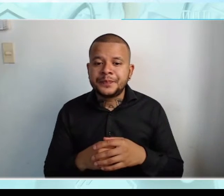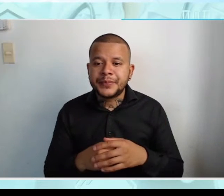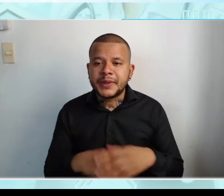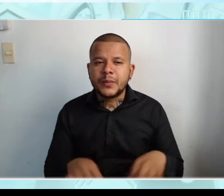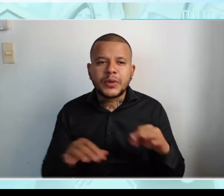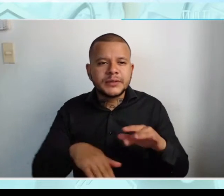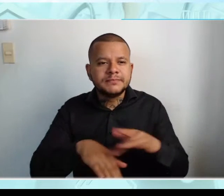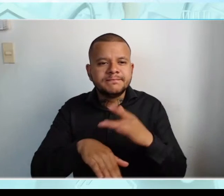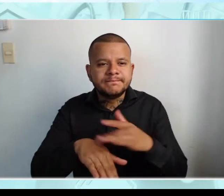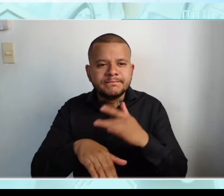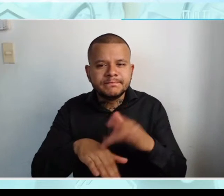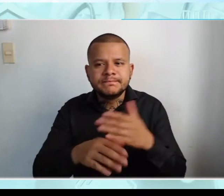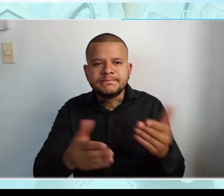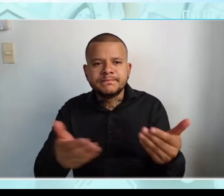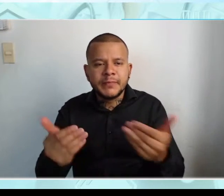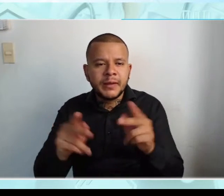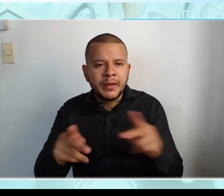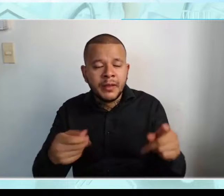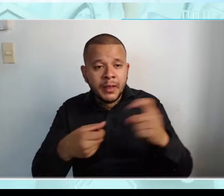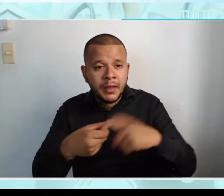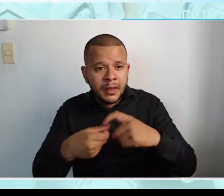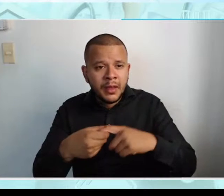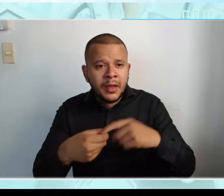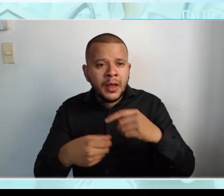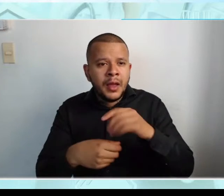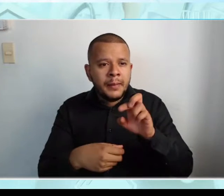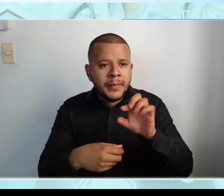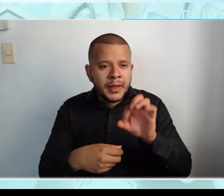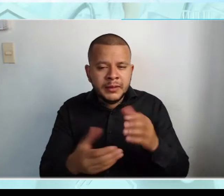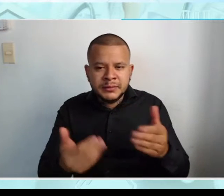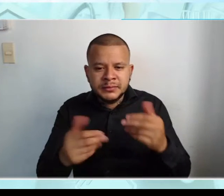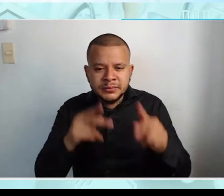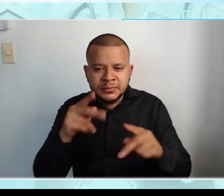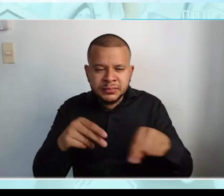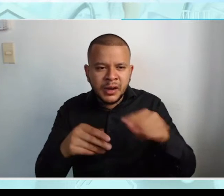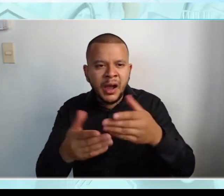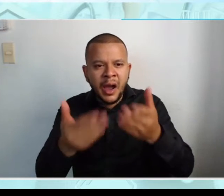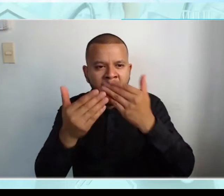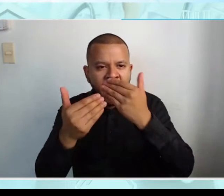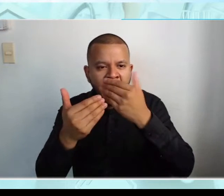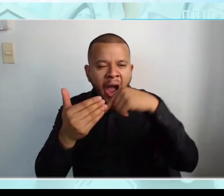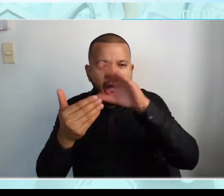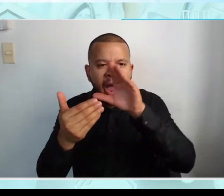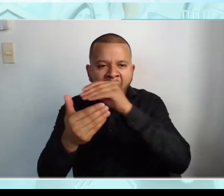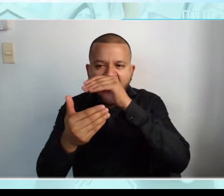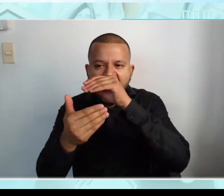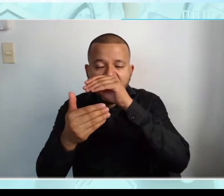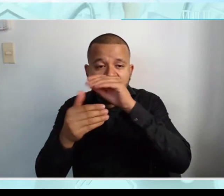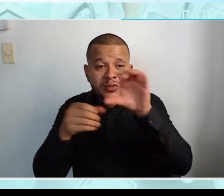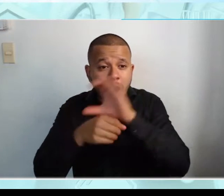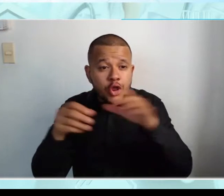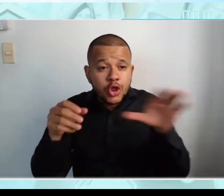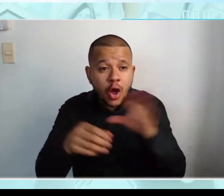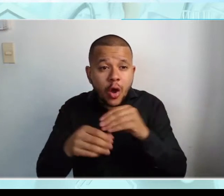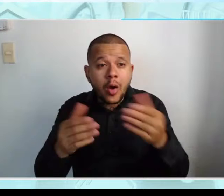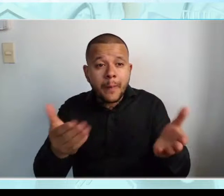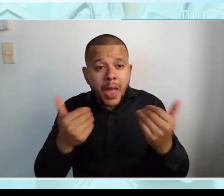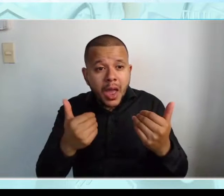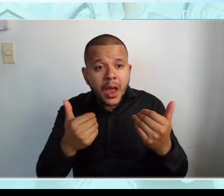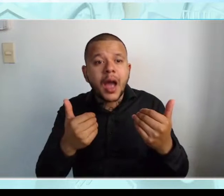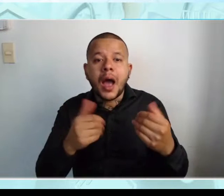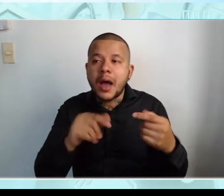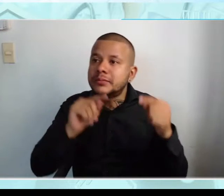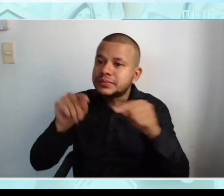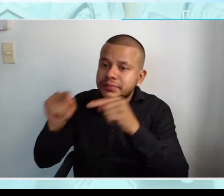motivar a nuestros afiliados, a nuestra población, a todos nuestros ciudadanos para que acudan a los diferentes